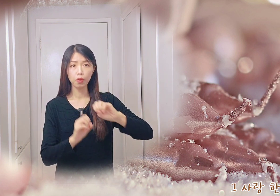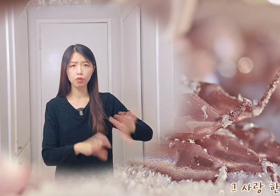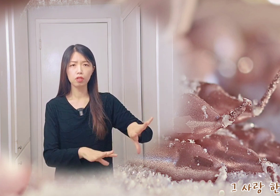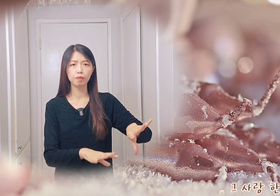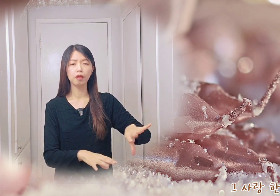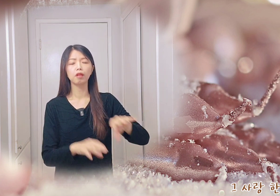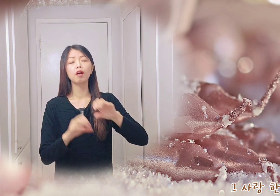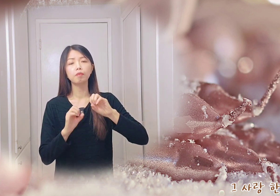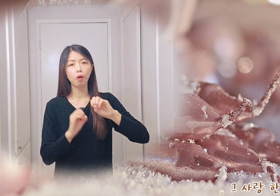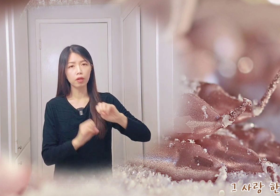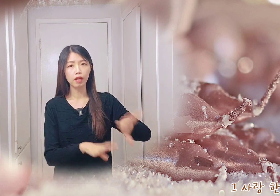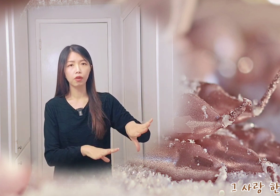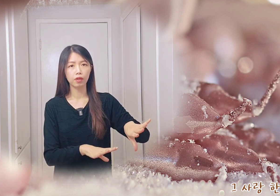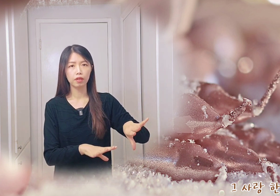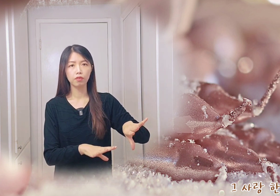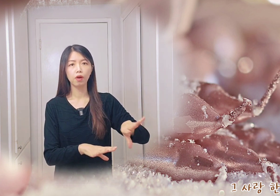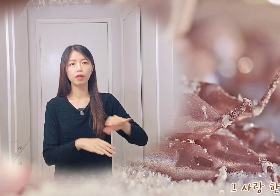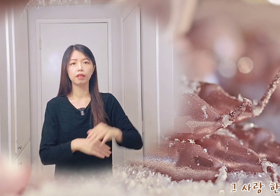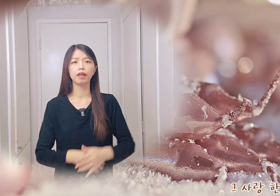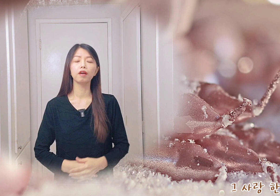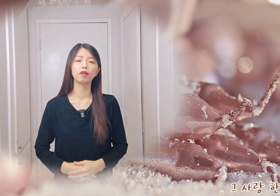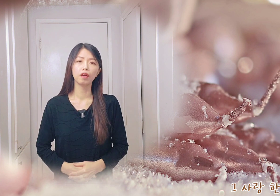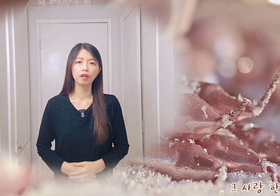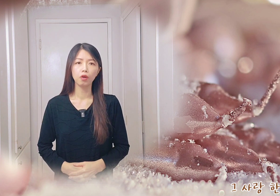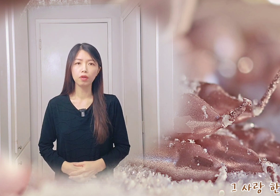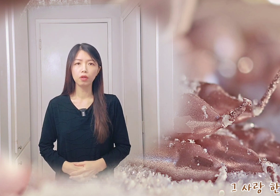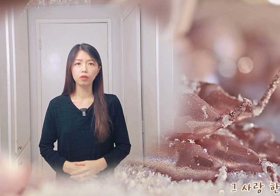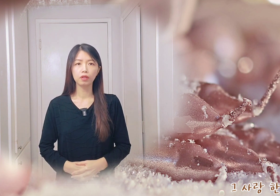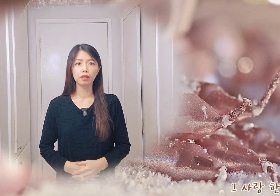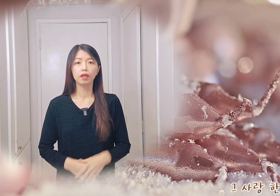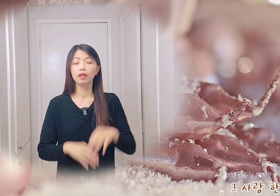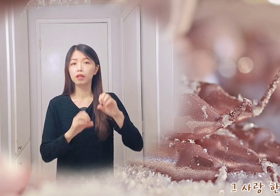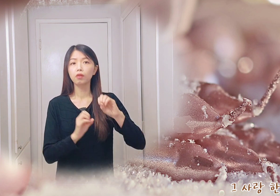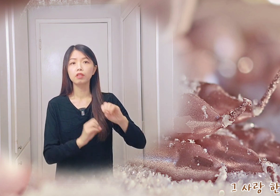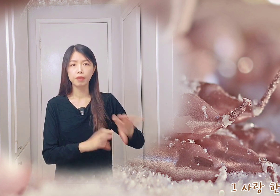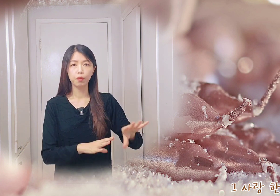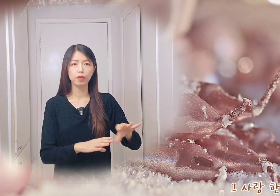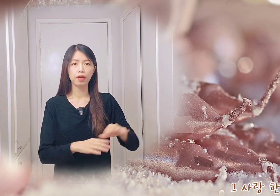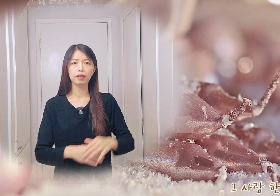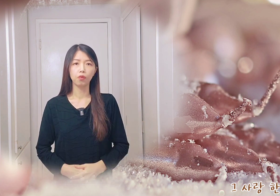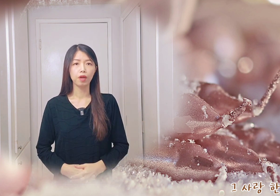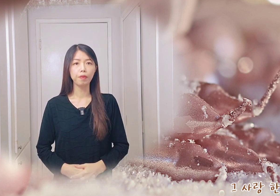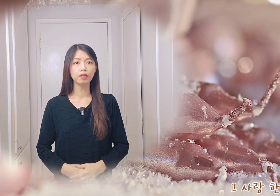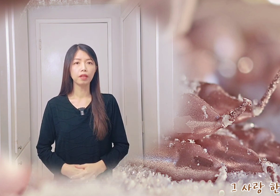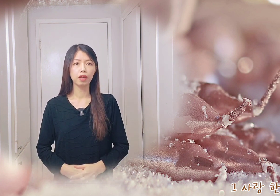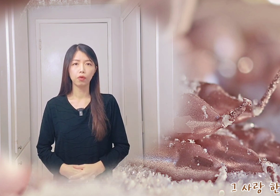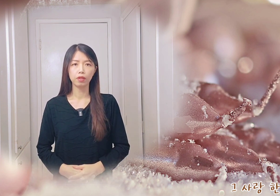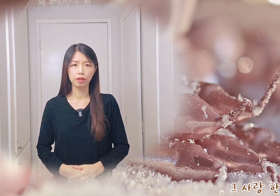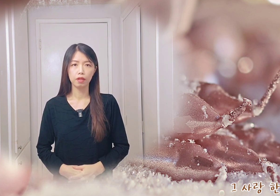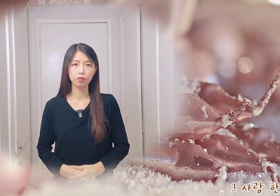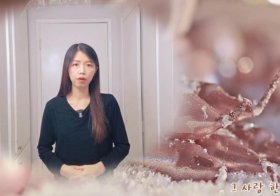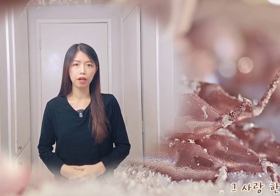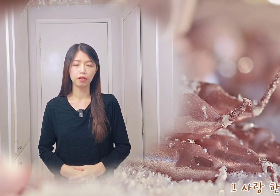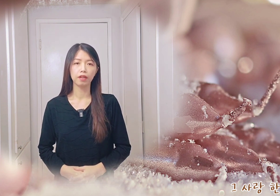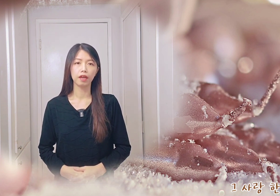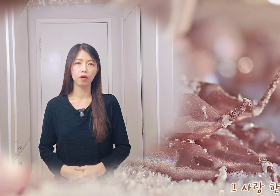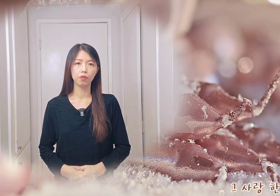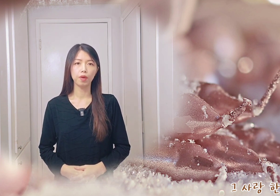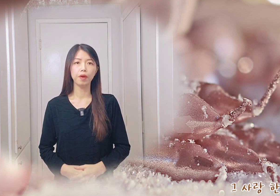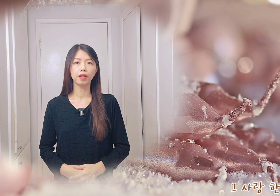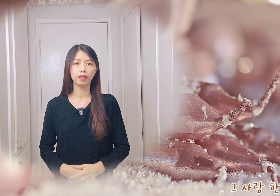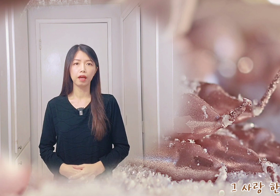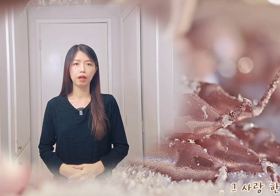버리듯이 표현해 주시면 버리다라고 한 뜻의 수어가 되는데요. 여기서는 이런 의미보다는 외면하다라고 한 뜻의 수어를